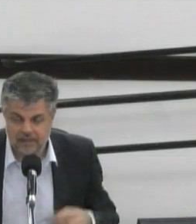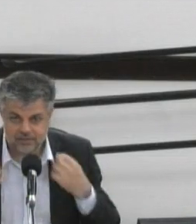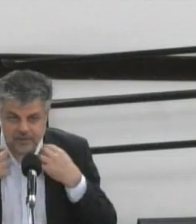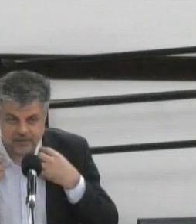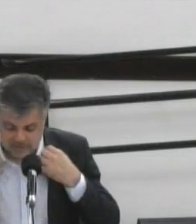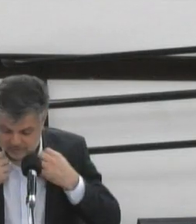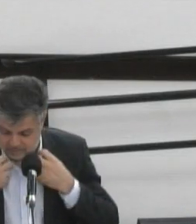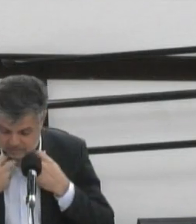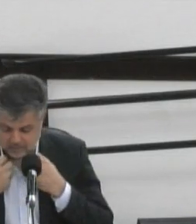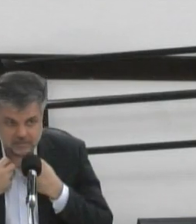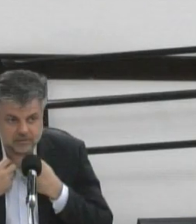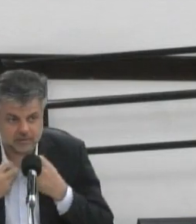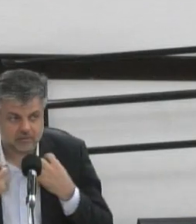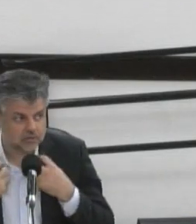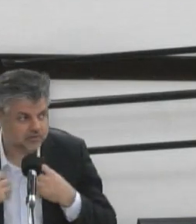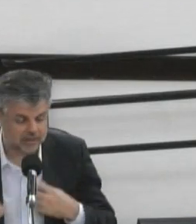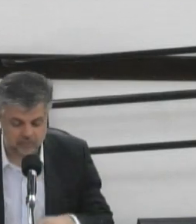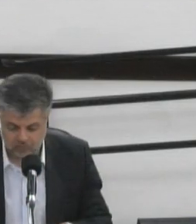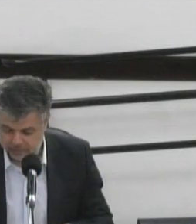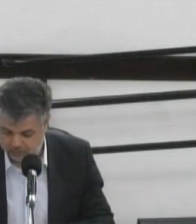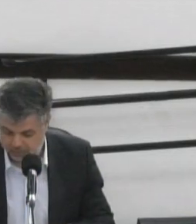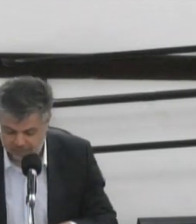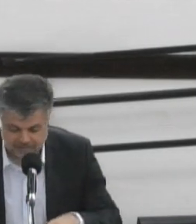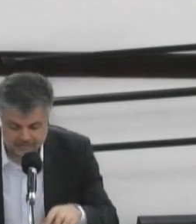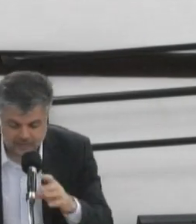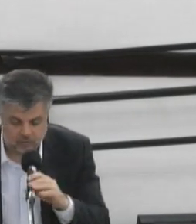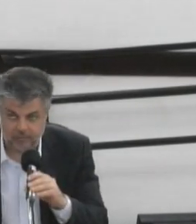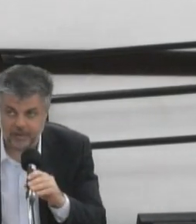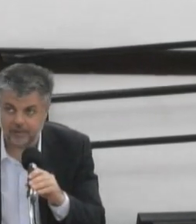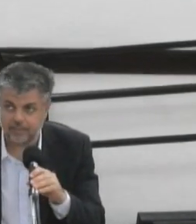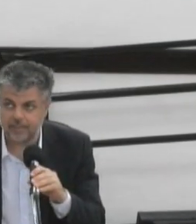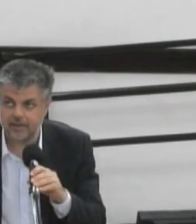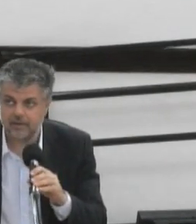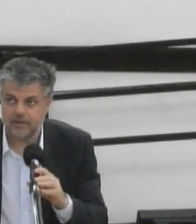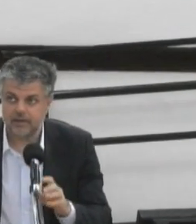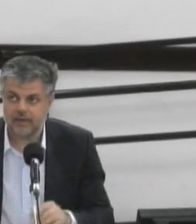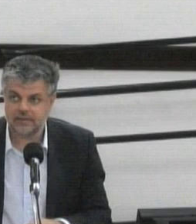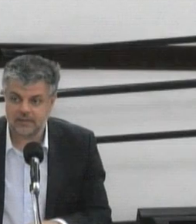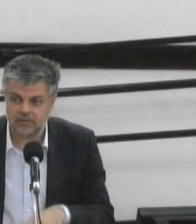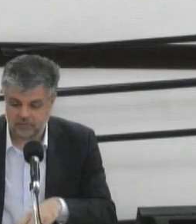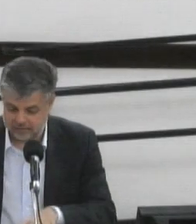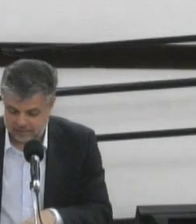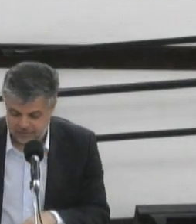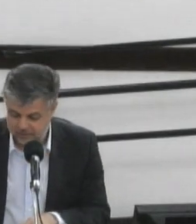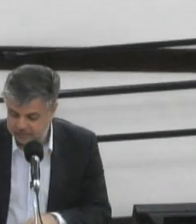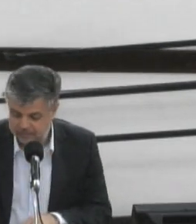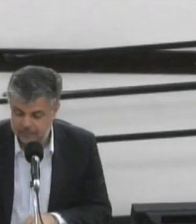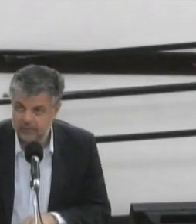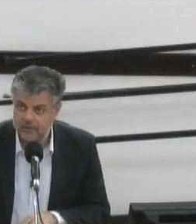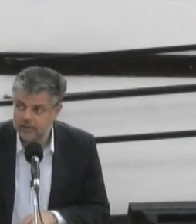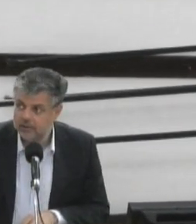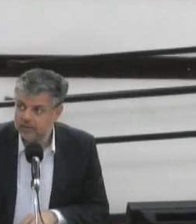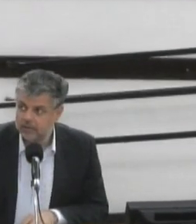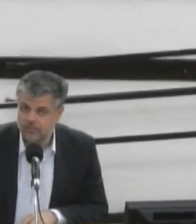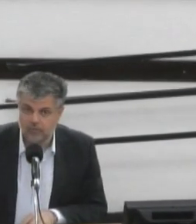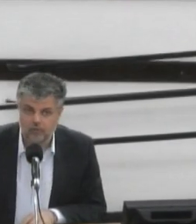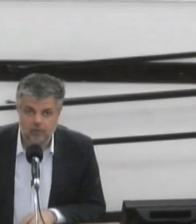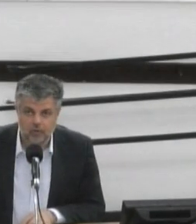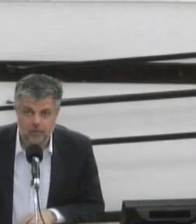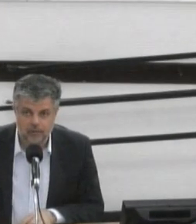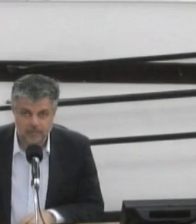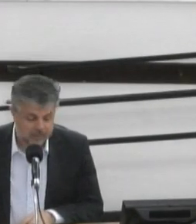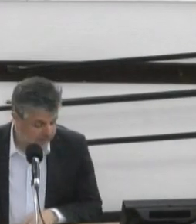senhor presidente, senhores vereadores, todos aqueles que acompanham a sessão do Legislativo.